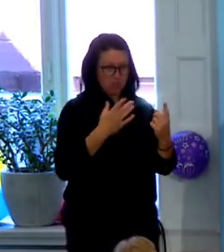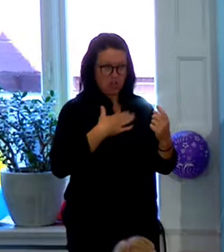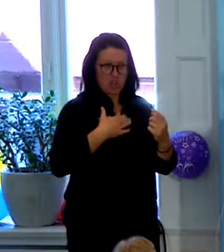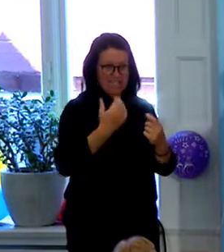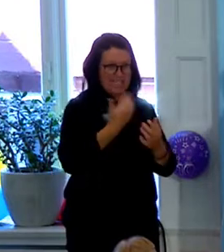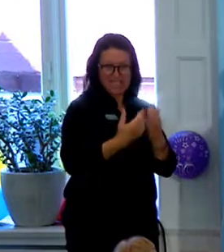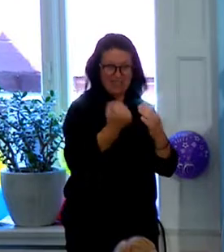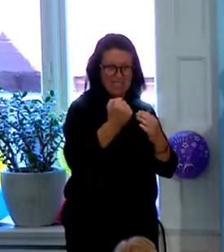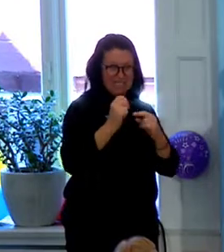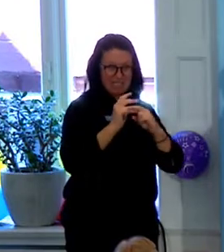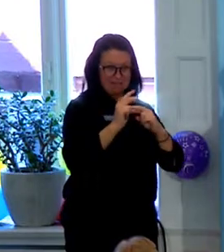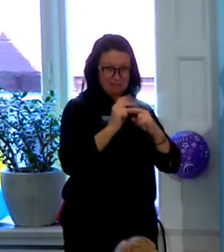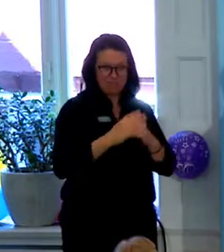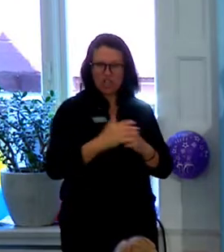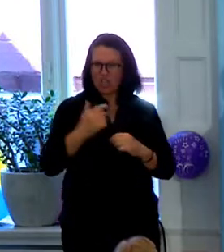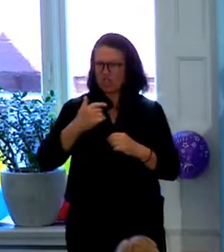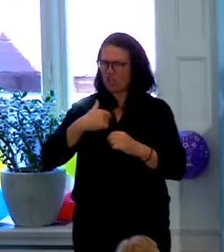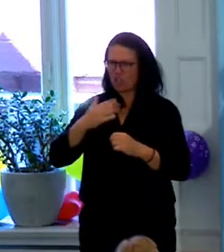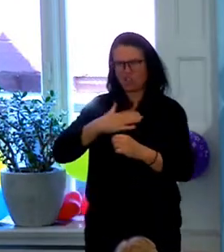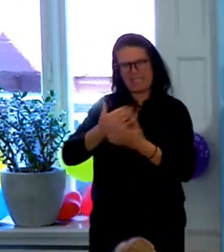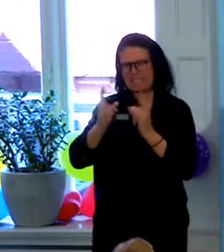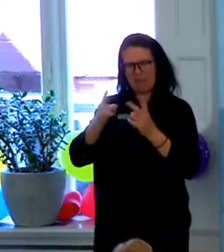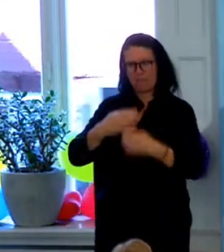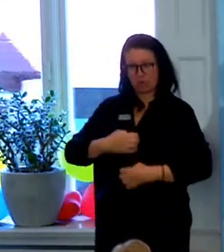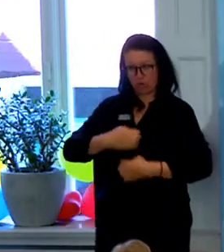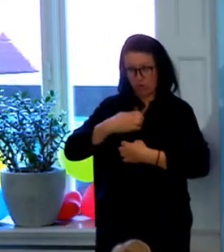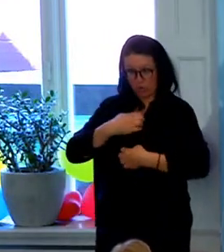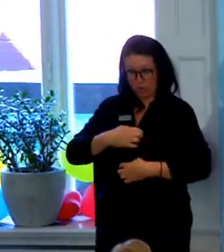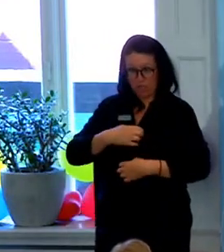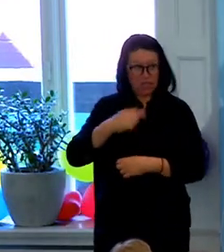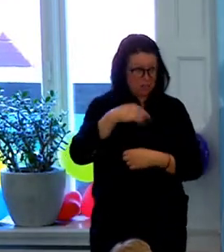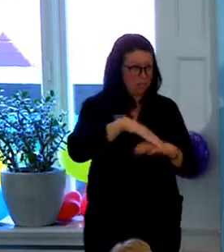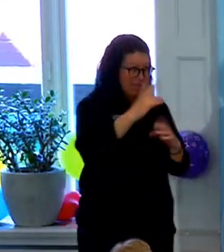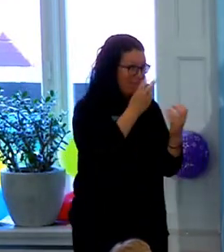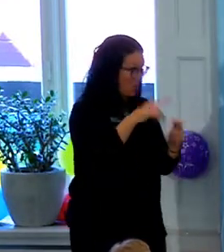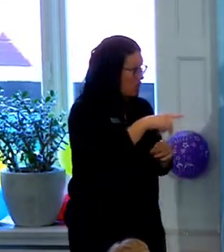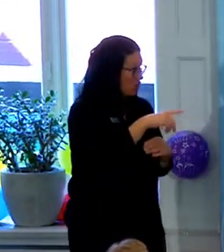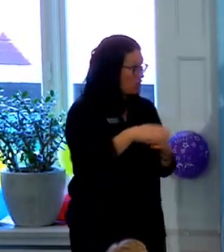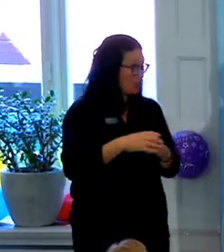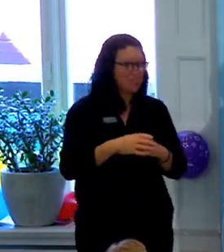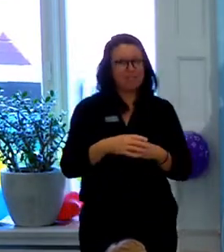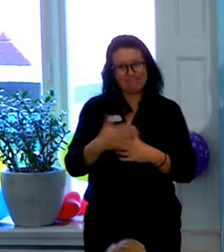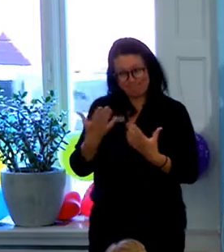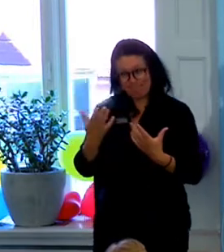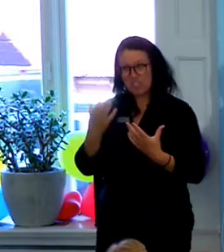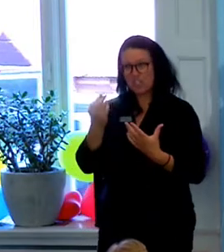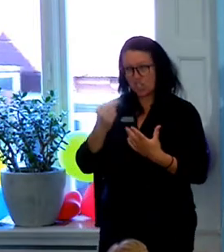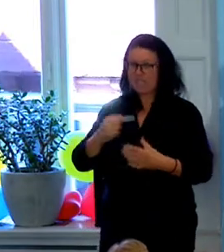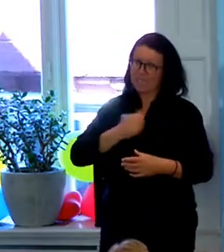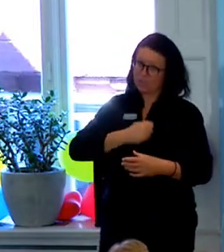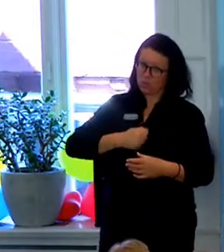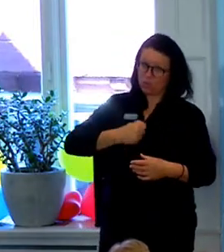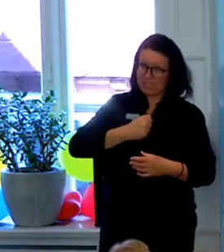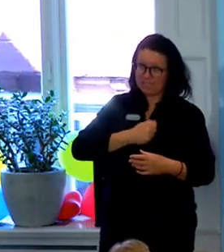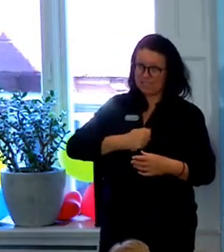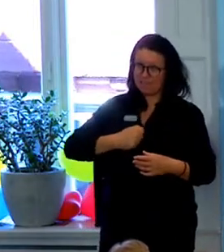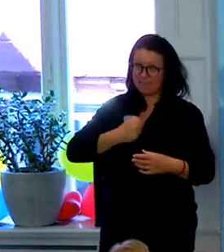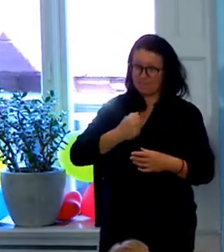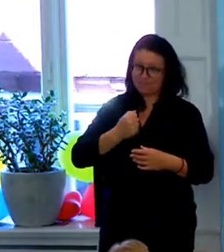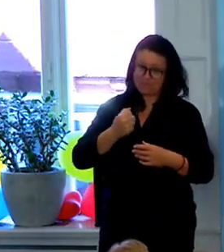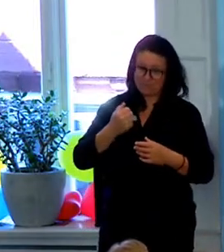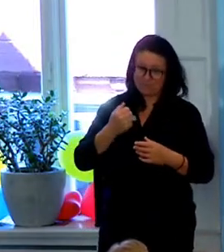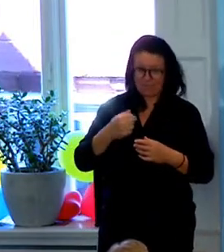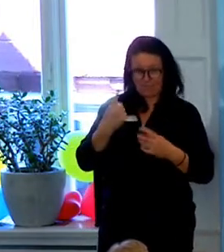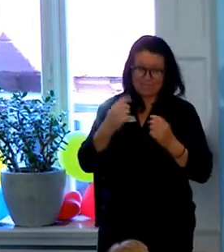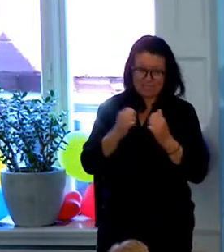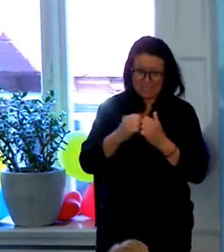Jag hamnade kanske inte i samma chock som du när du läste. Nej, du är lite mer van, det får jag säga. Ja, och det är ju sorgligt i sig faktiskt, därför att det fanns en